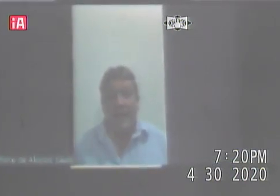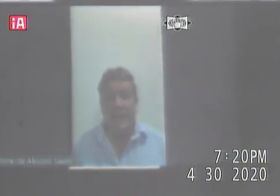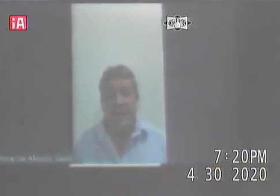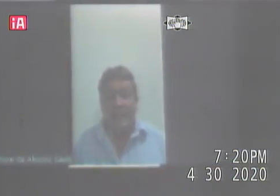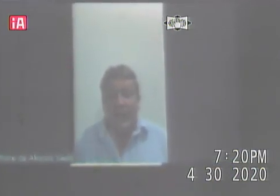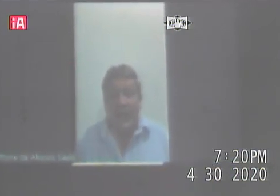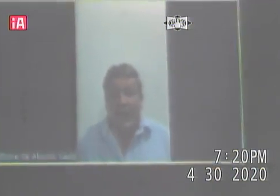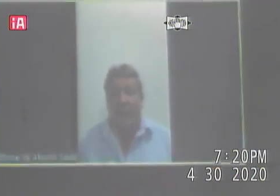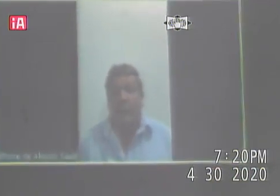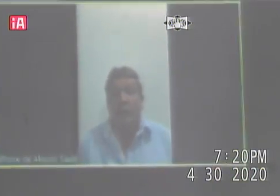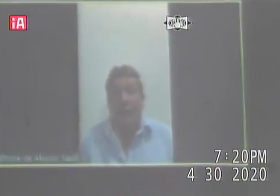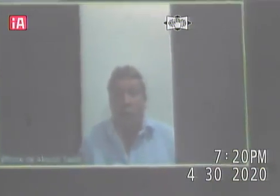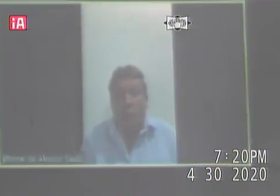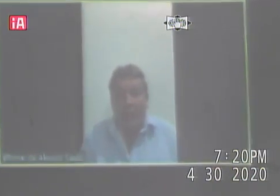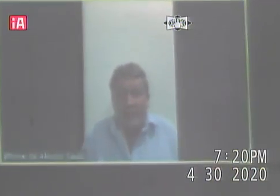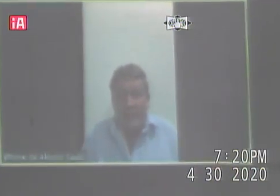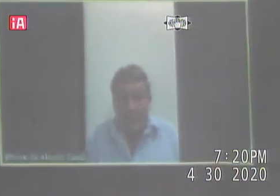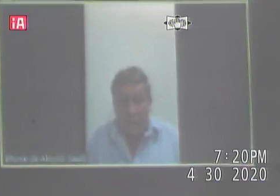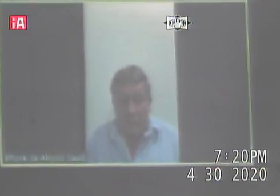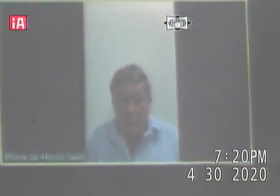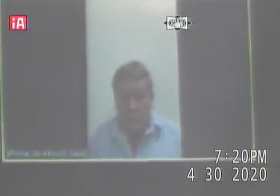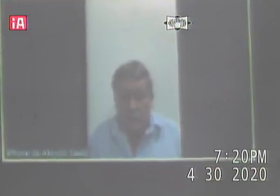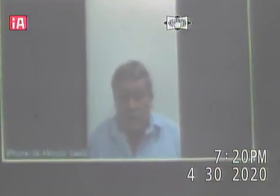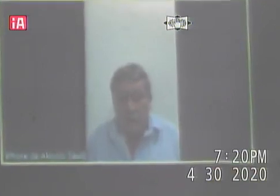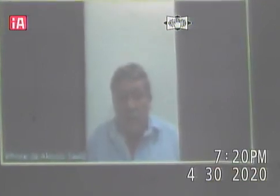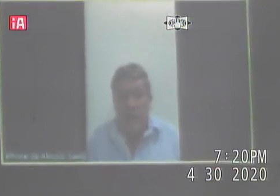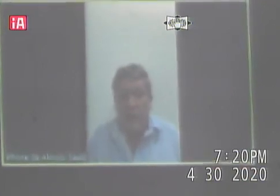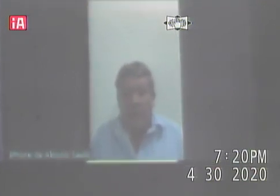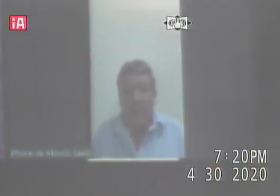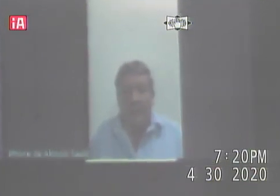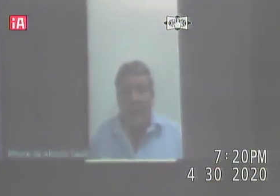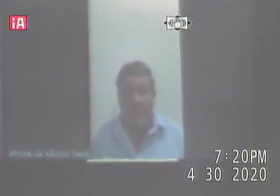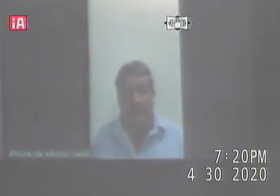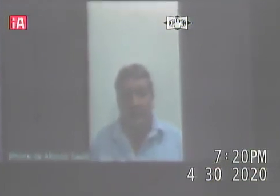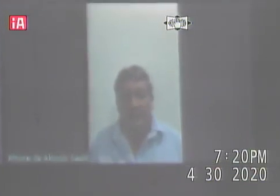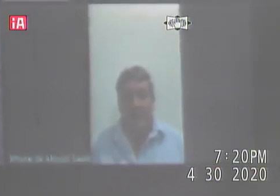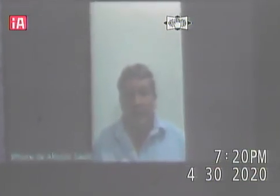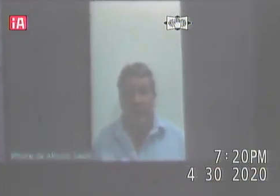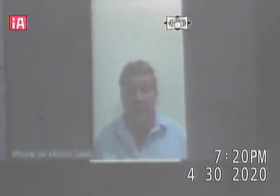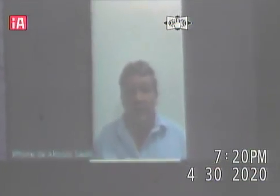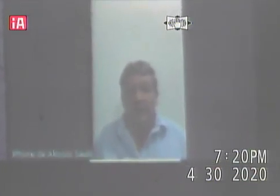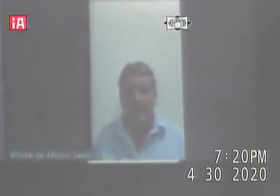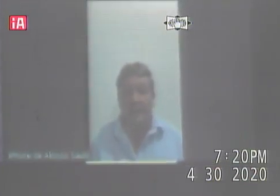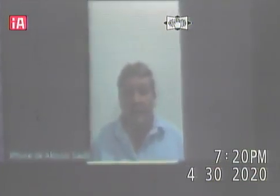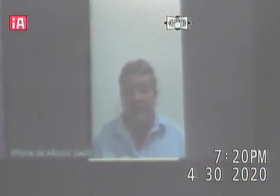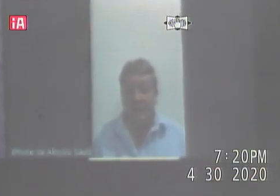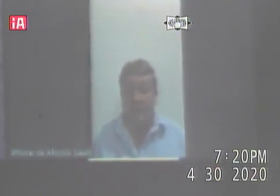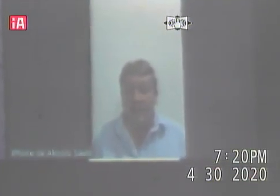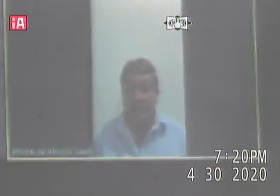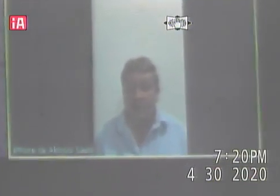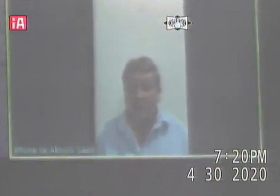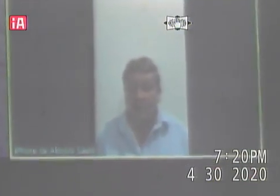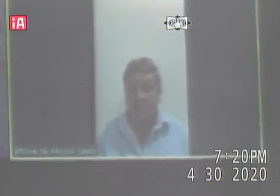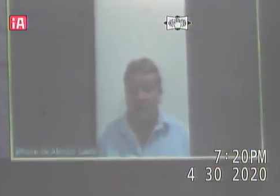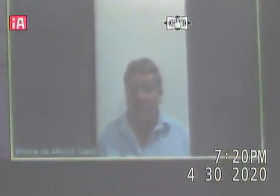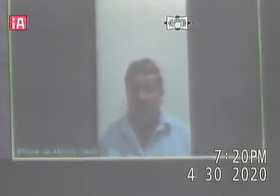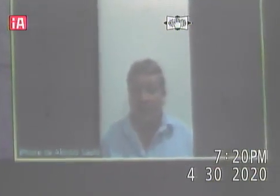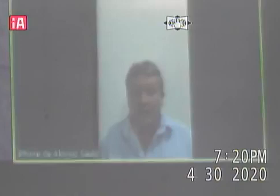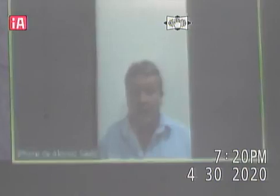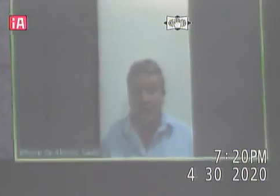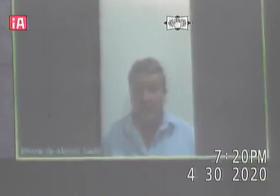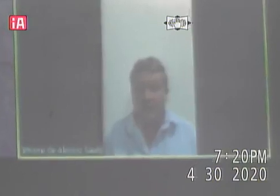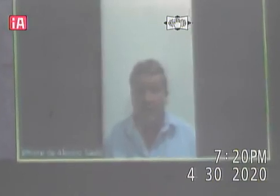A ideia de criar uma comissão de acompanhamento e fiscalização das ações